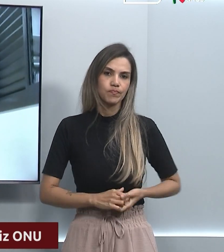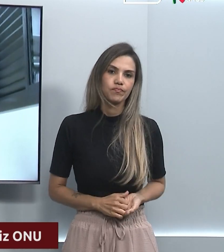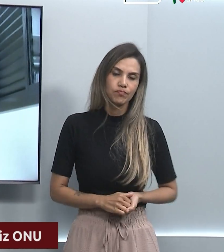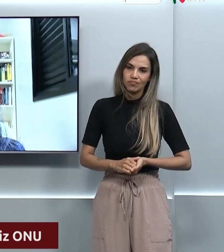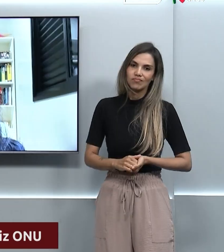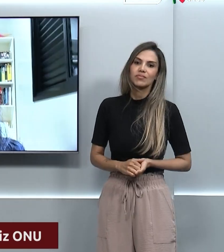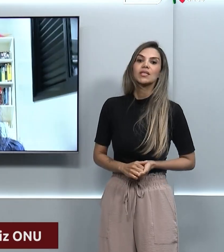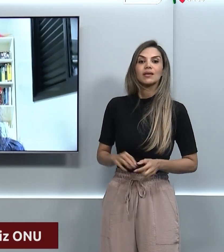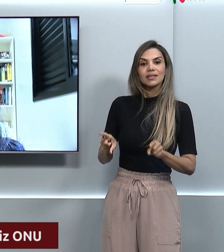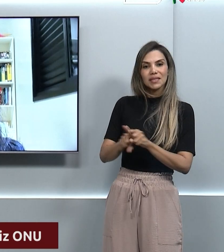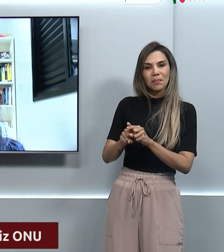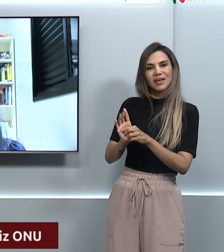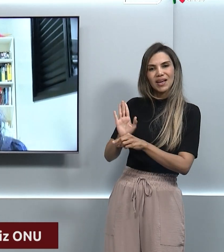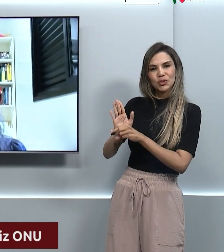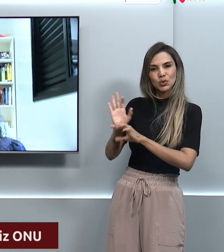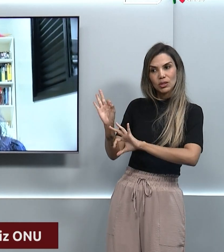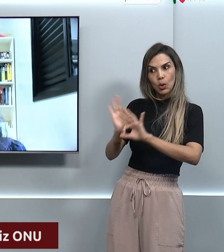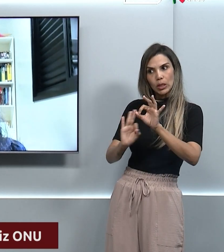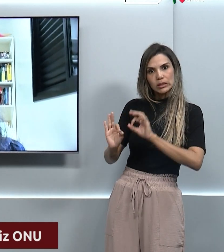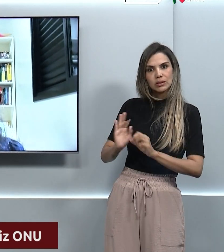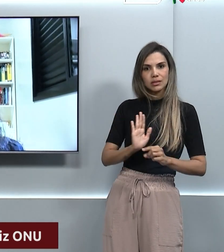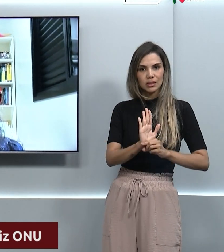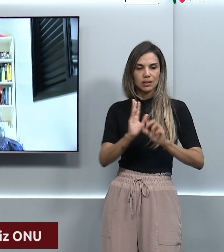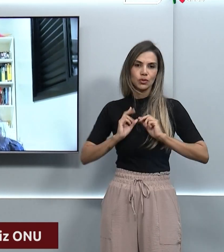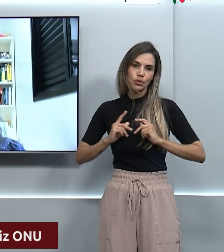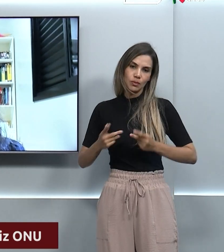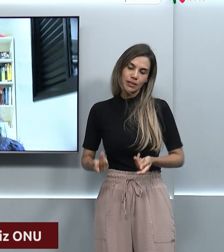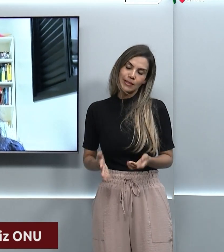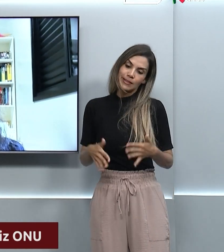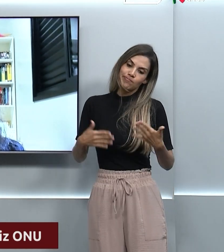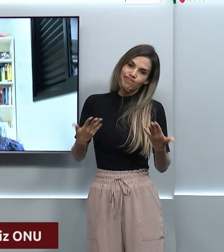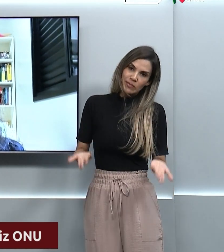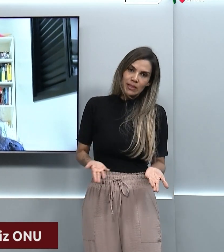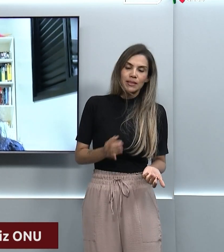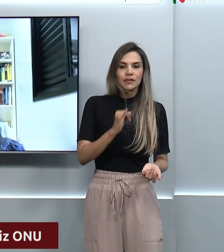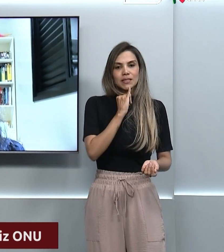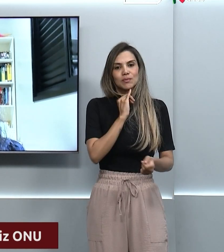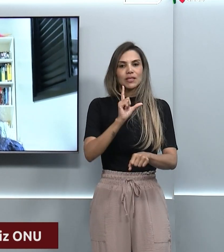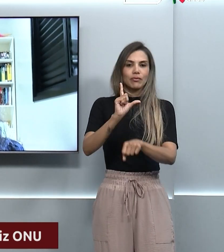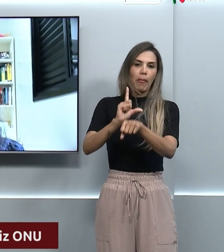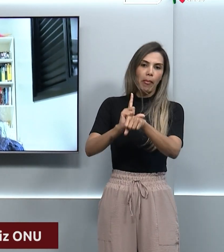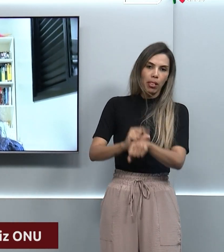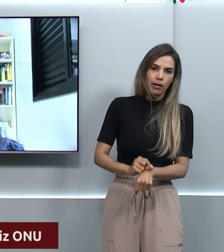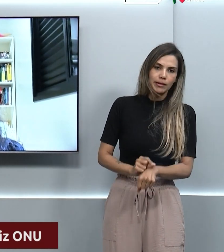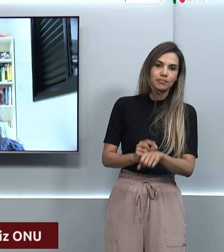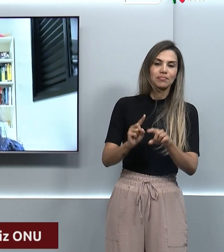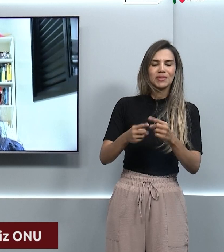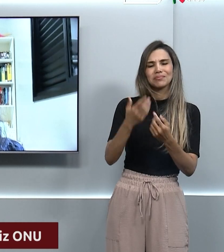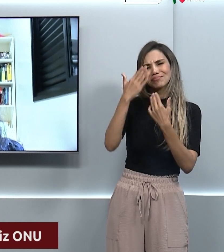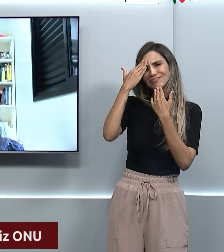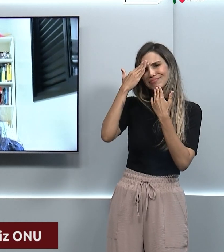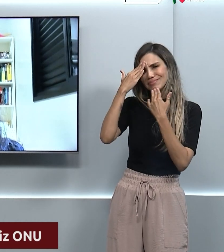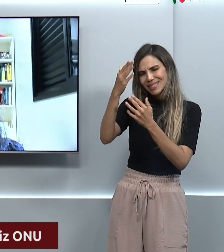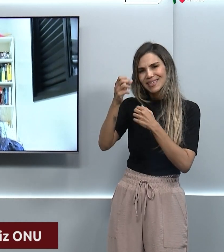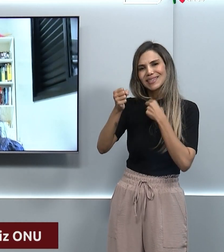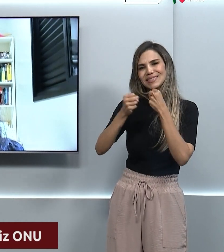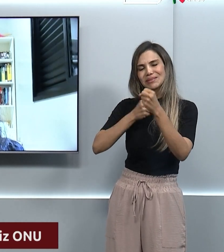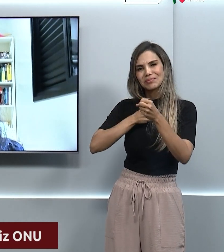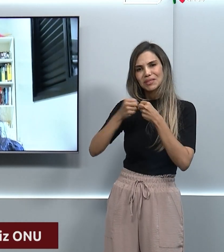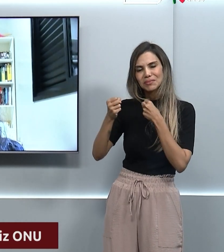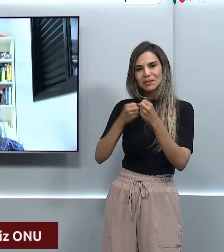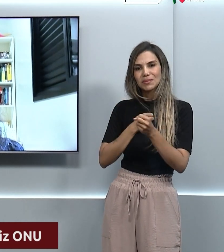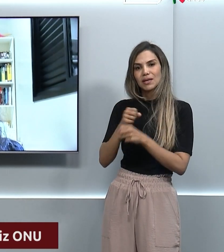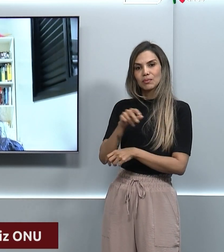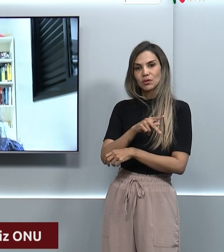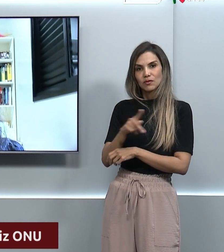organizar ajuda humanitária, não é? Enfim, nosso tempo acabou chegando ao fim, mas muito obrigada, Débora Monte,